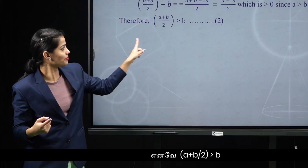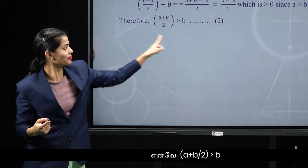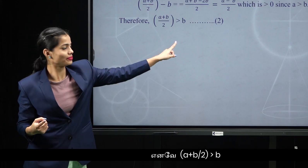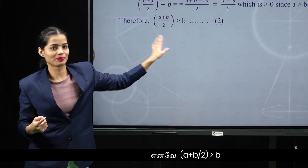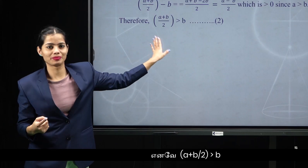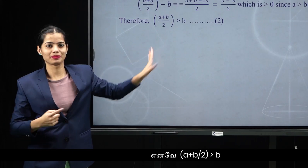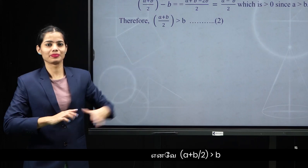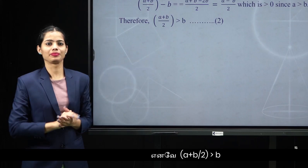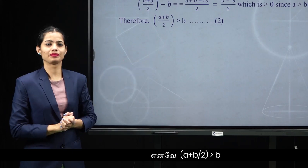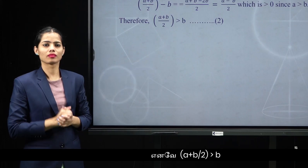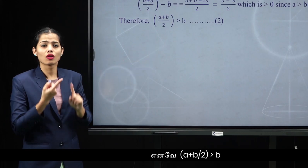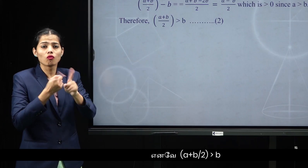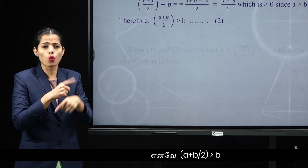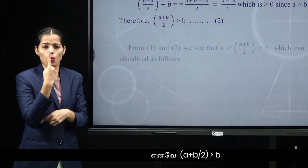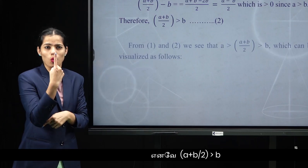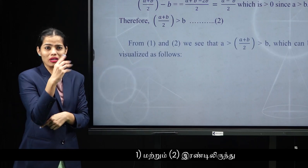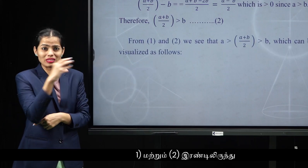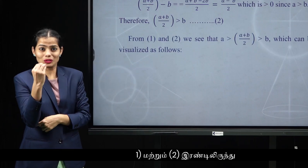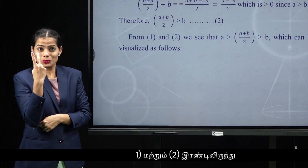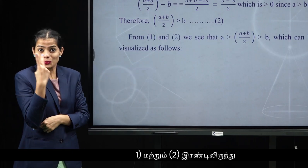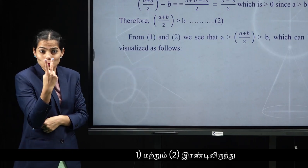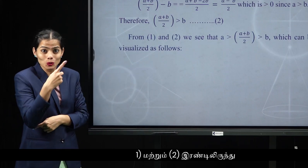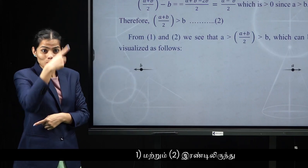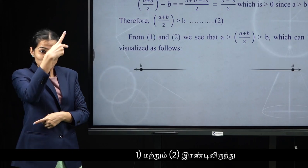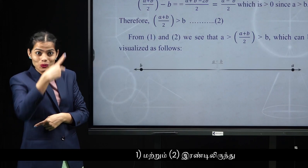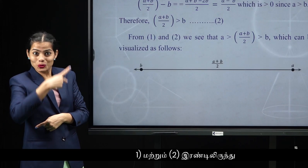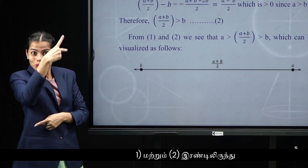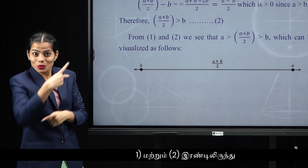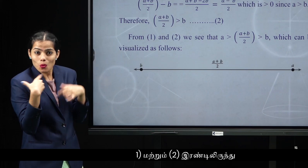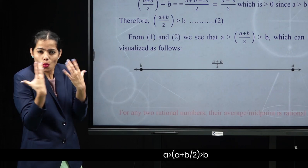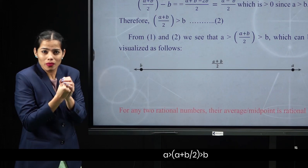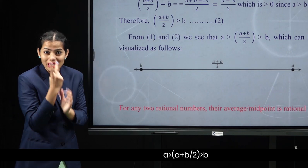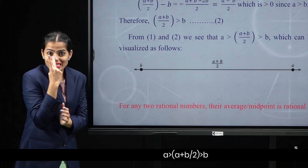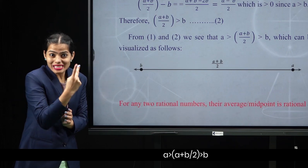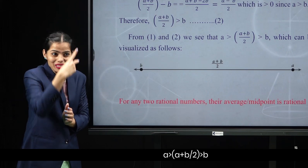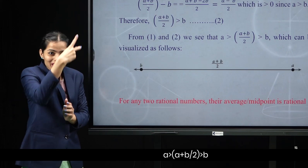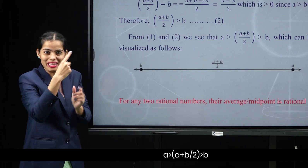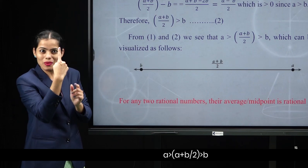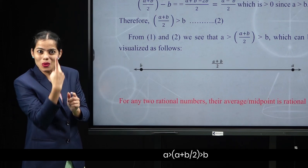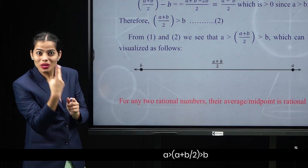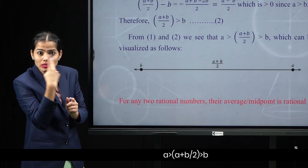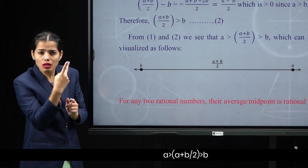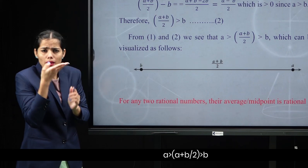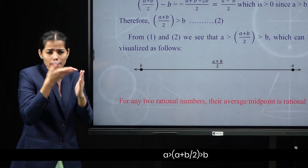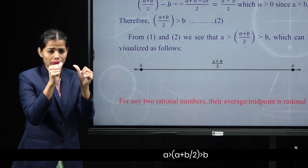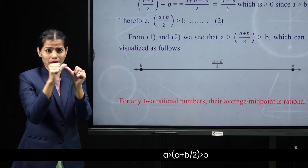பெரியது. வட்ட அடைப்புக்குறிக்குள் 2. 1 மற்றும் 2 இலிருந்து வட்ட அடைப்புக்குறிக்குள் A கூட்டல் B இன் கீழ்